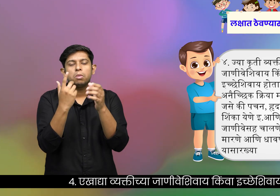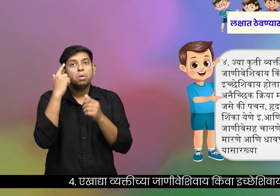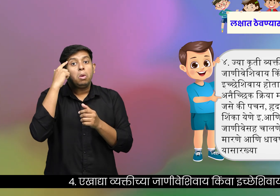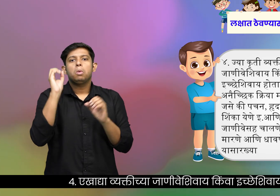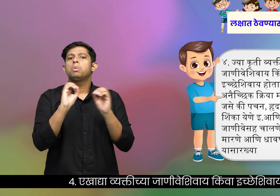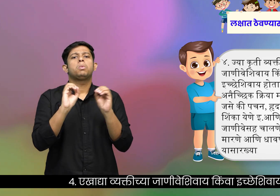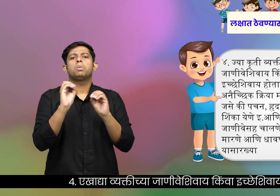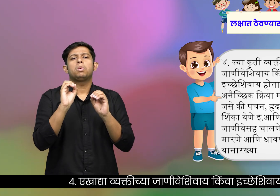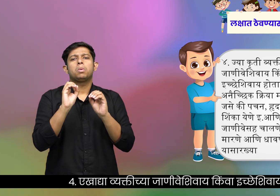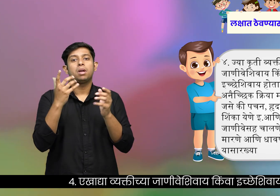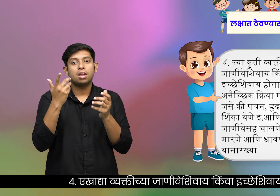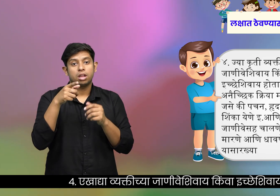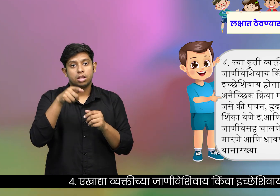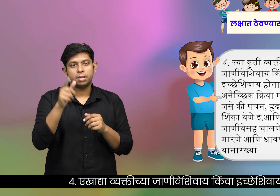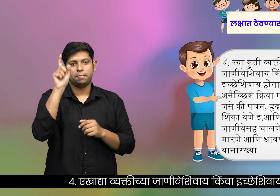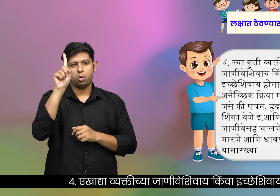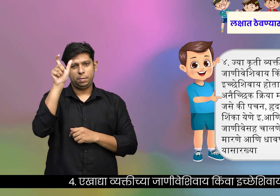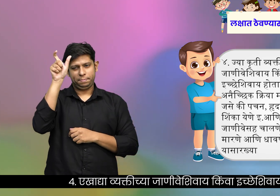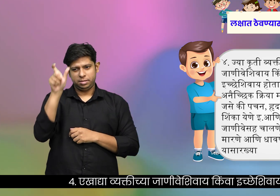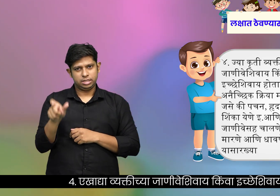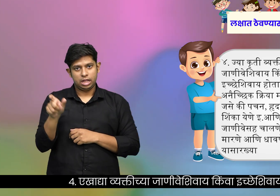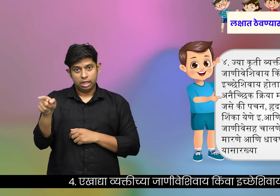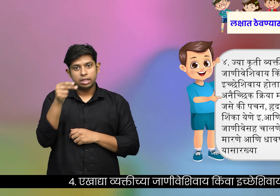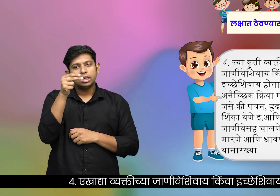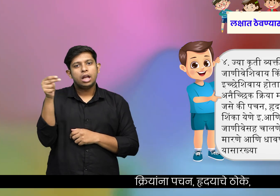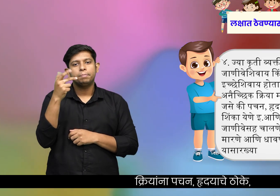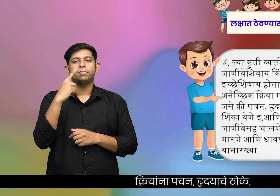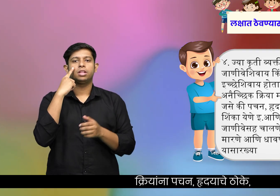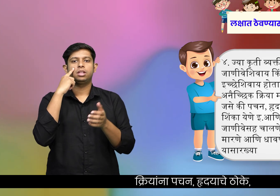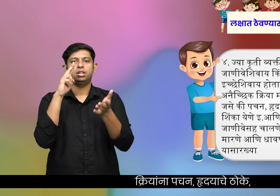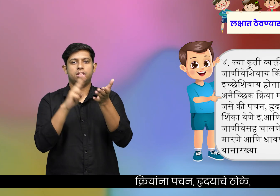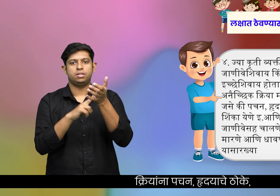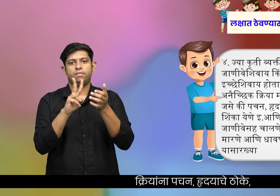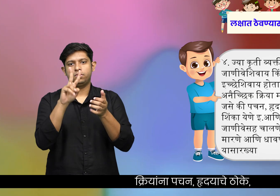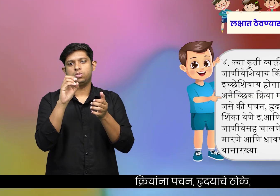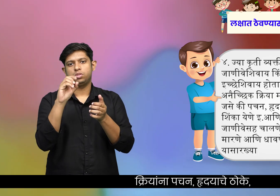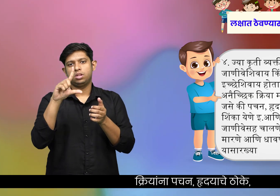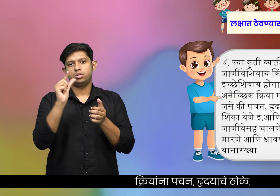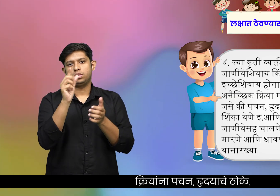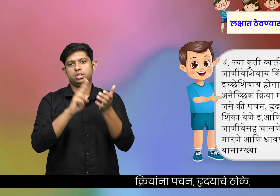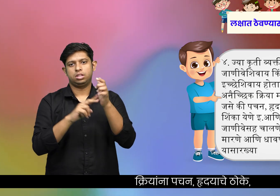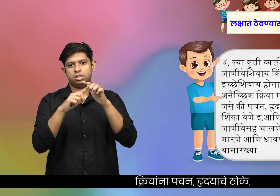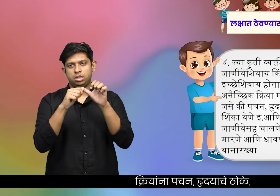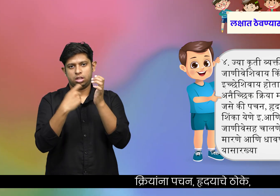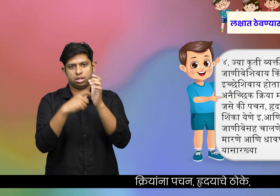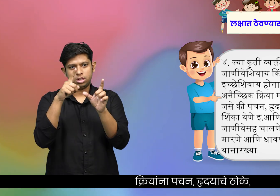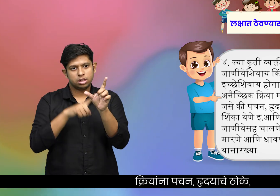जाणीवीशिवाय किंवा इच्छेशिवाय होणाऱ्या क्रियेना पचन, हृदयाचे ठोके,